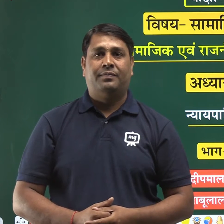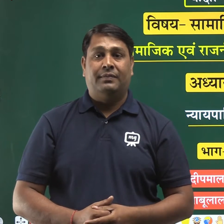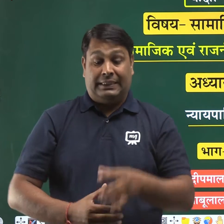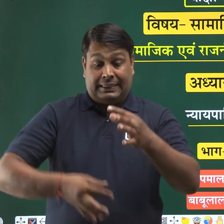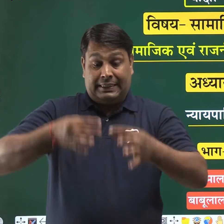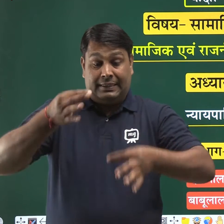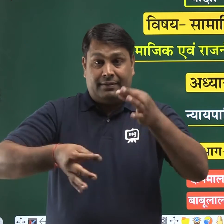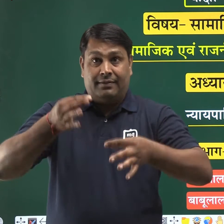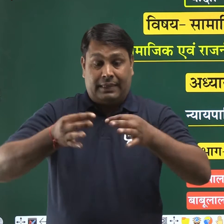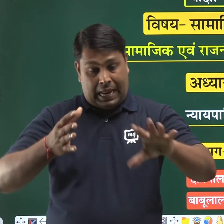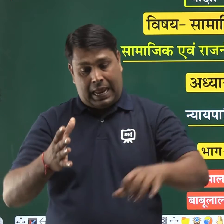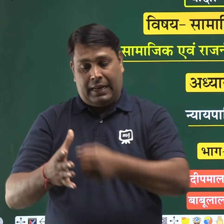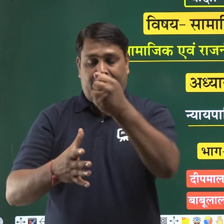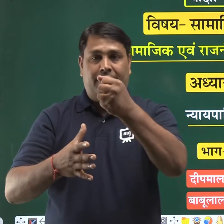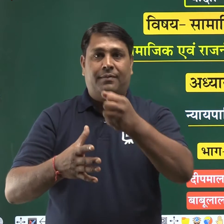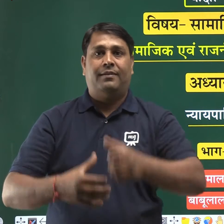न्यायपालिका।